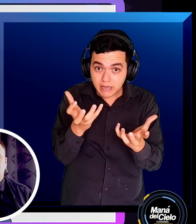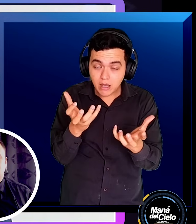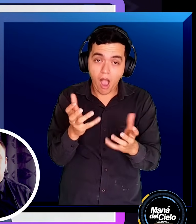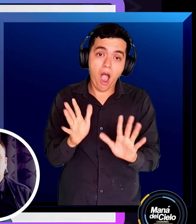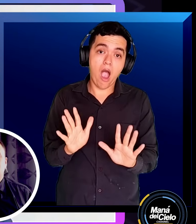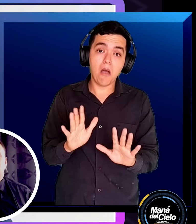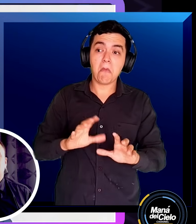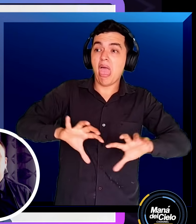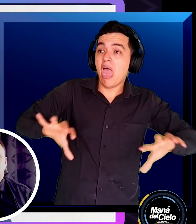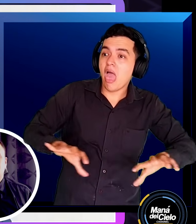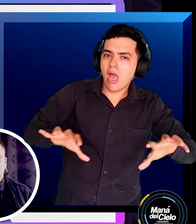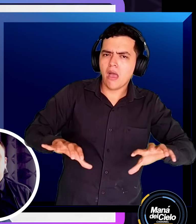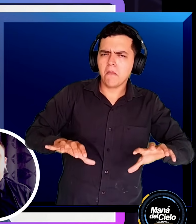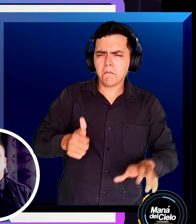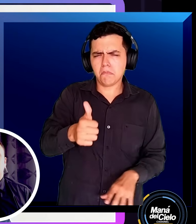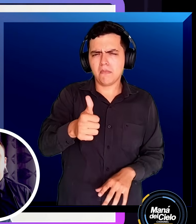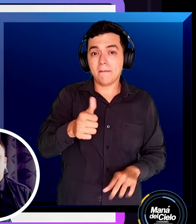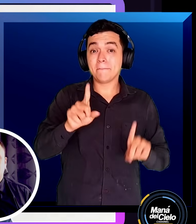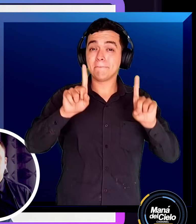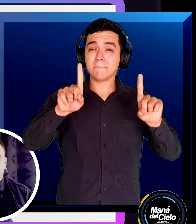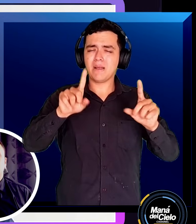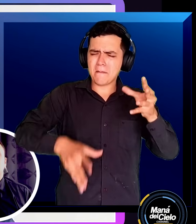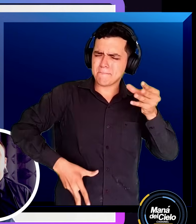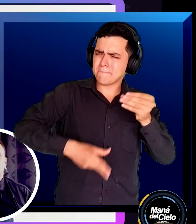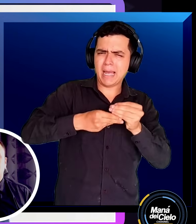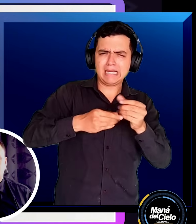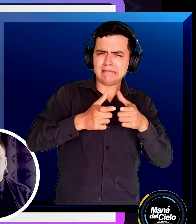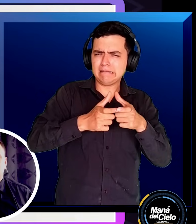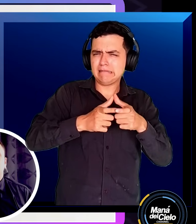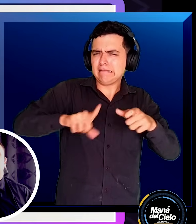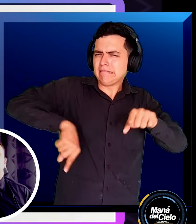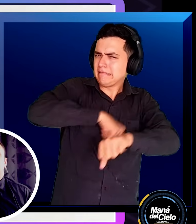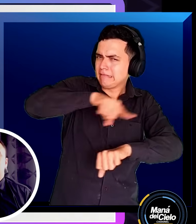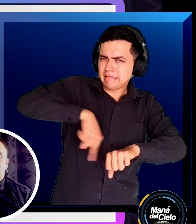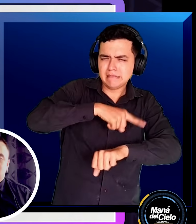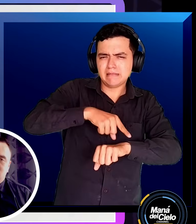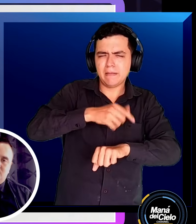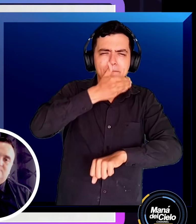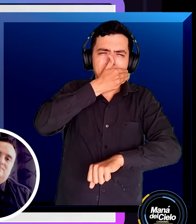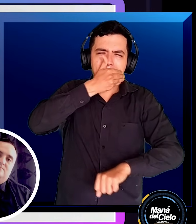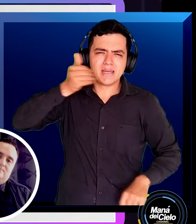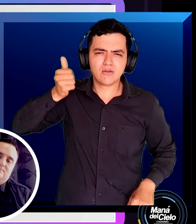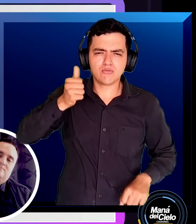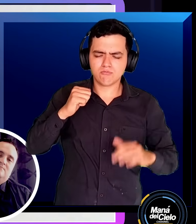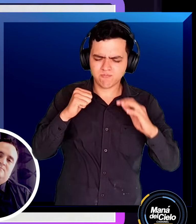oración, ayuno y palabra. Y por allá una vez los griegos